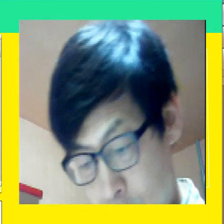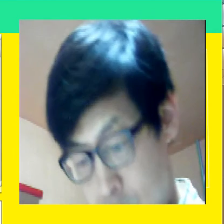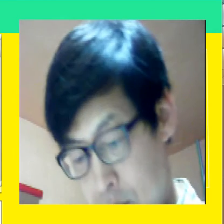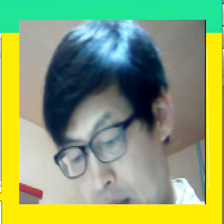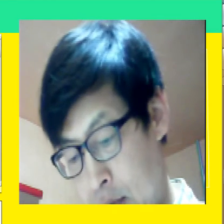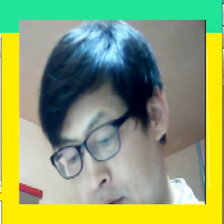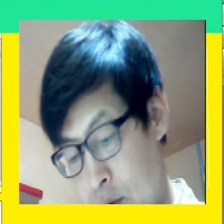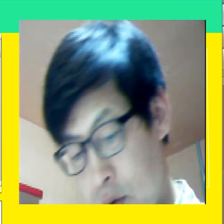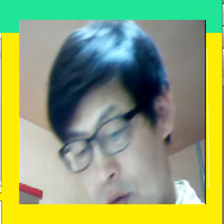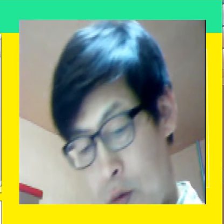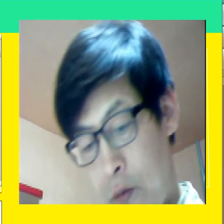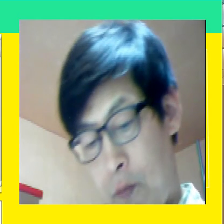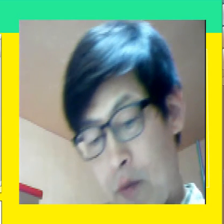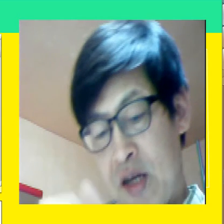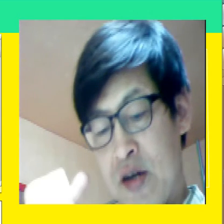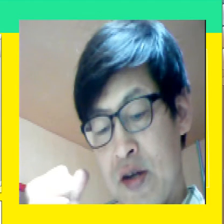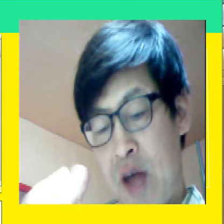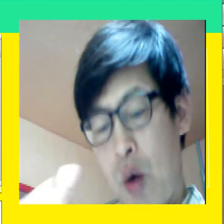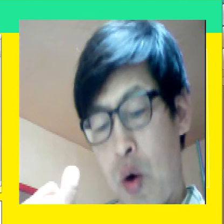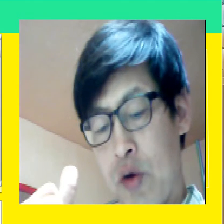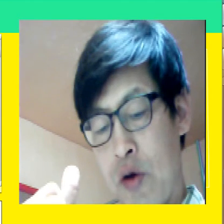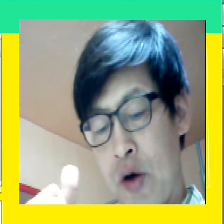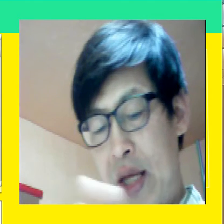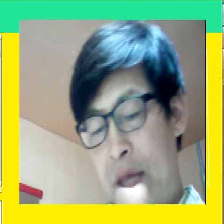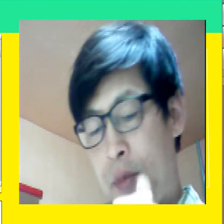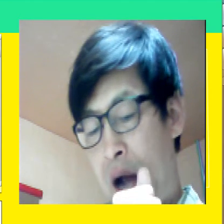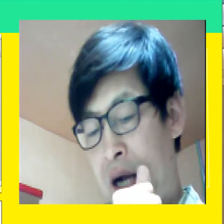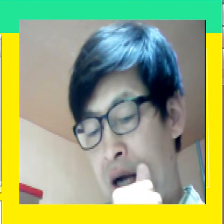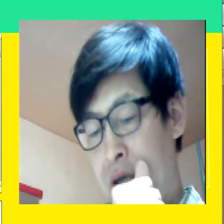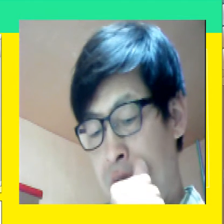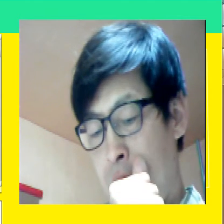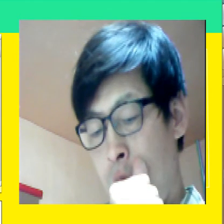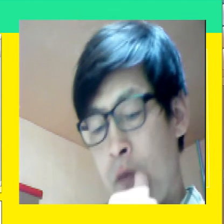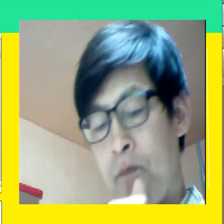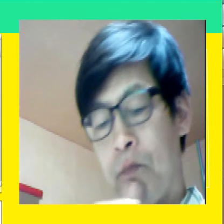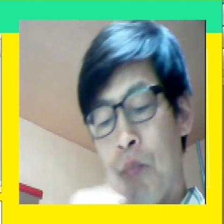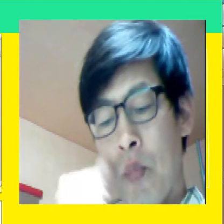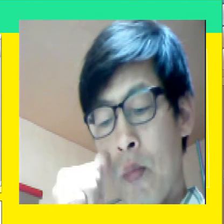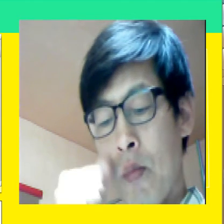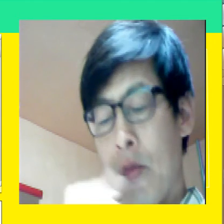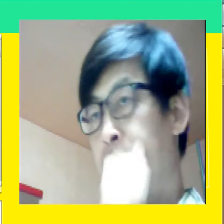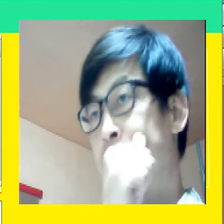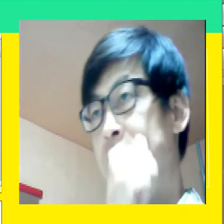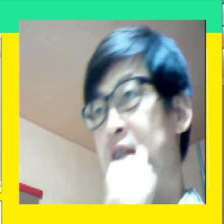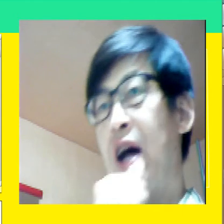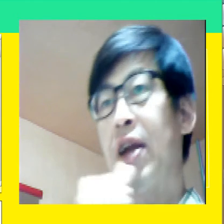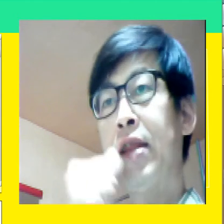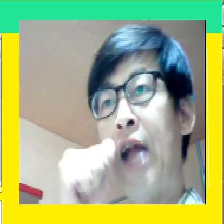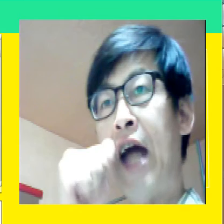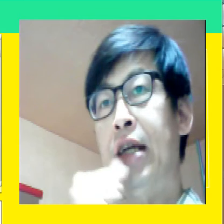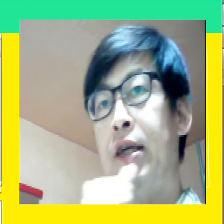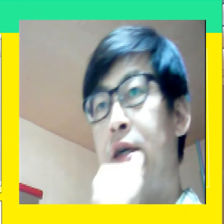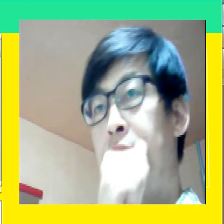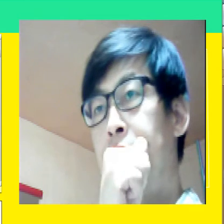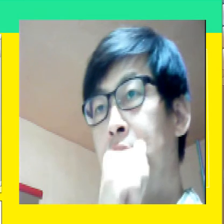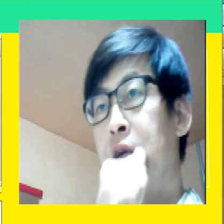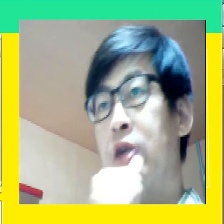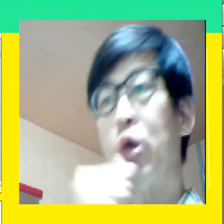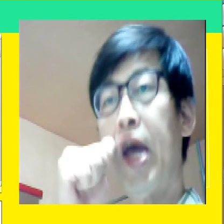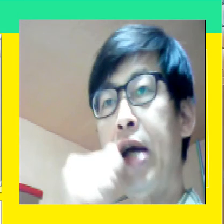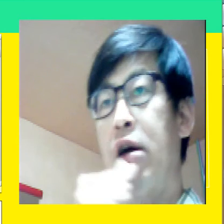맞나요. 이를 세워서 입 가까이에 대고 움직인다. 나이.